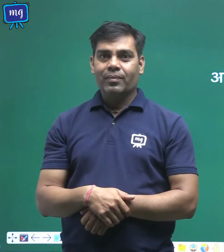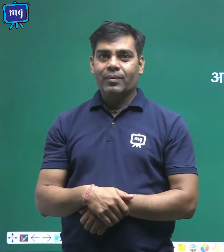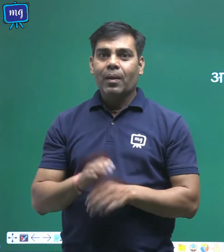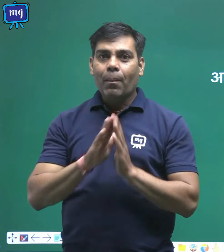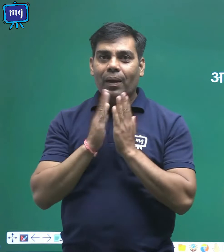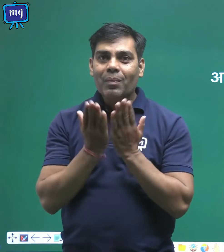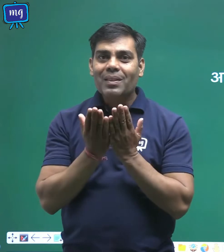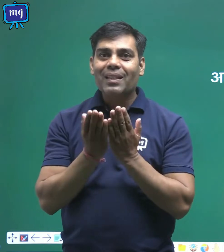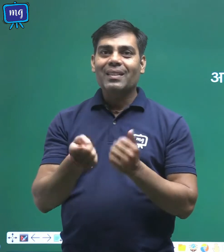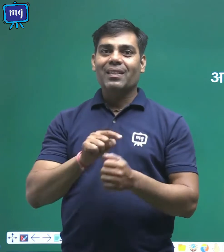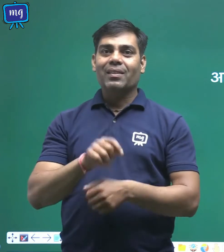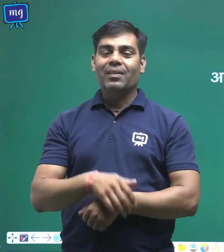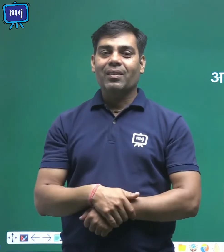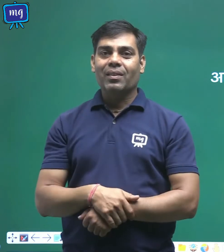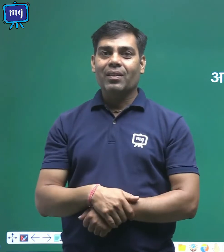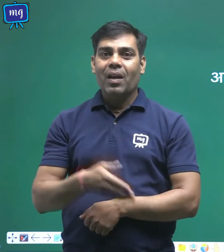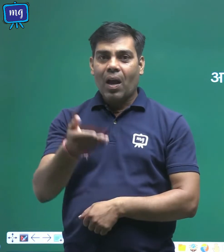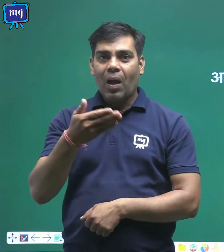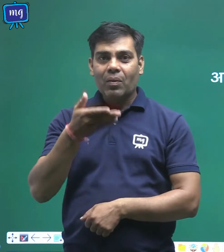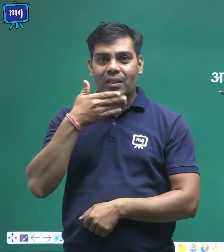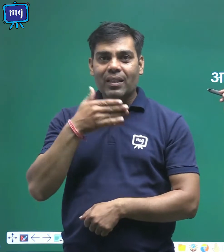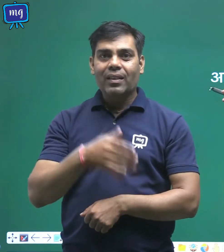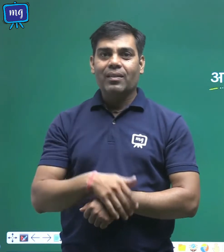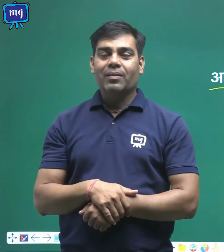पाठ्यपुस्तक से आओ सीखें